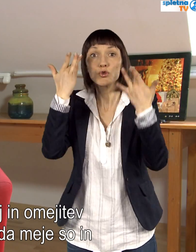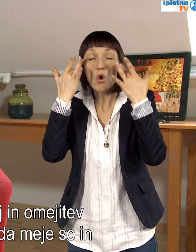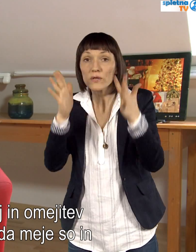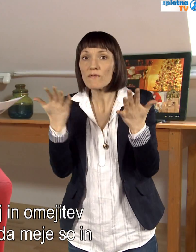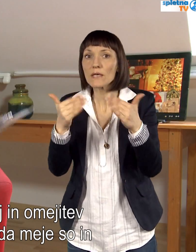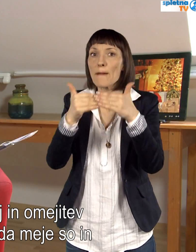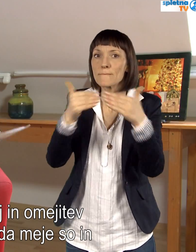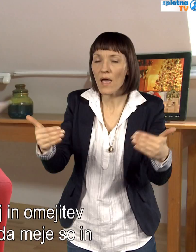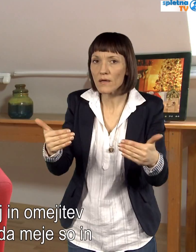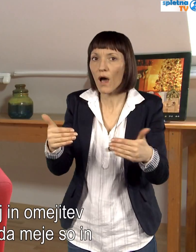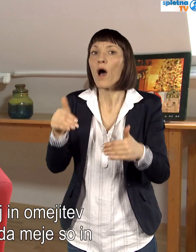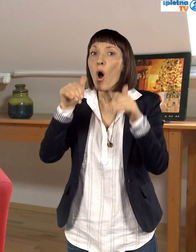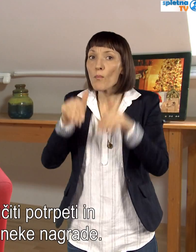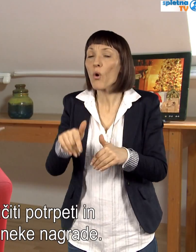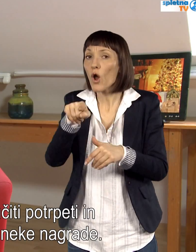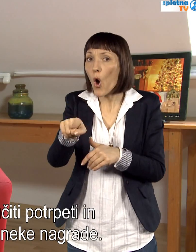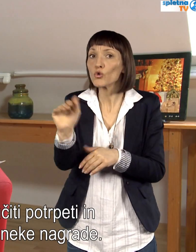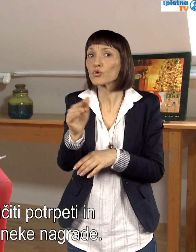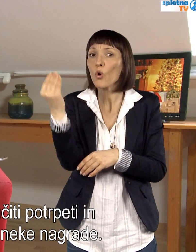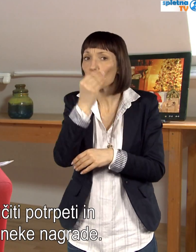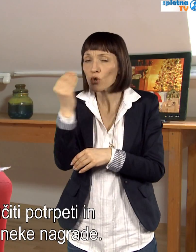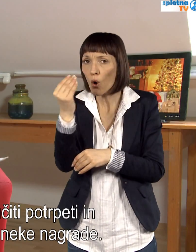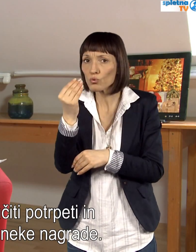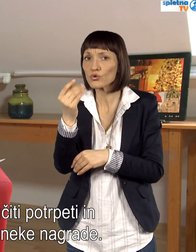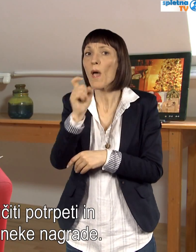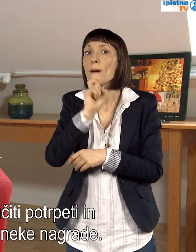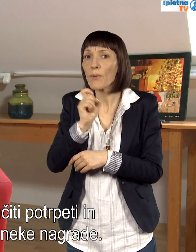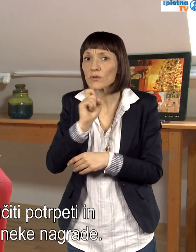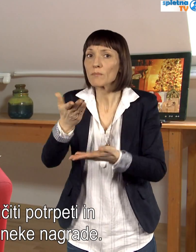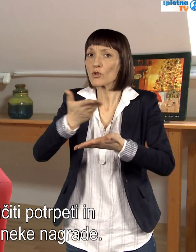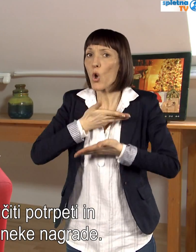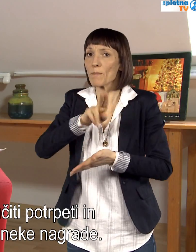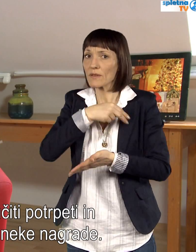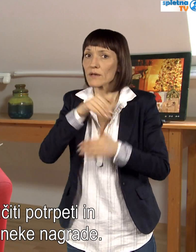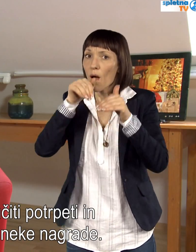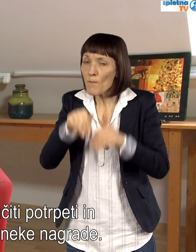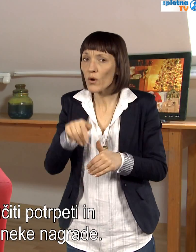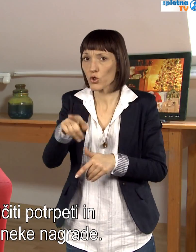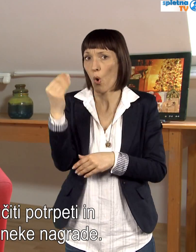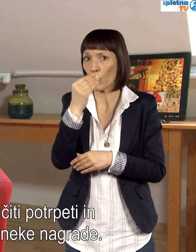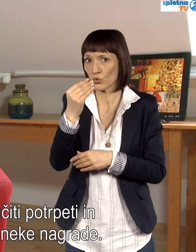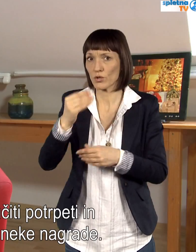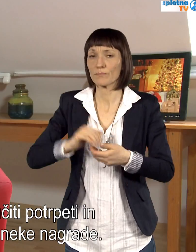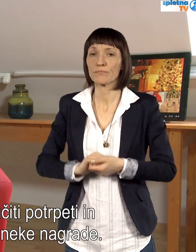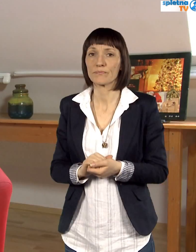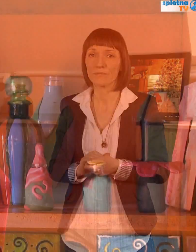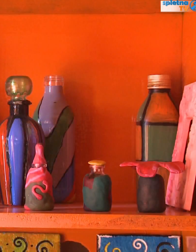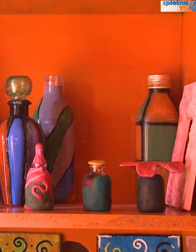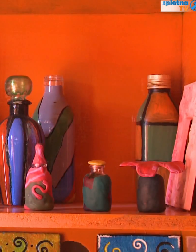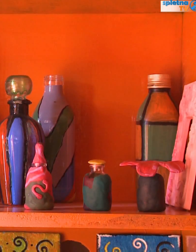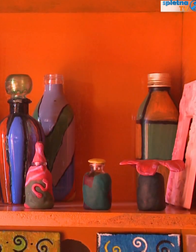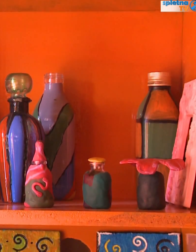ne nauči, da so ene meje, da se moraš naučiti potrpeti, počakati, da prideš do neke nagrade.